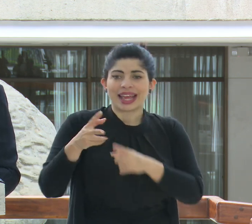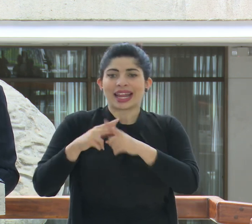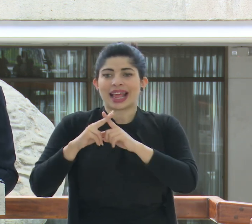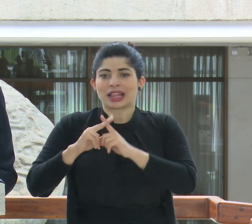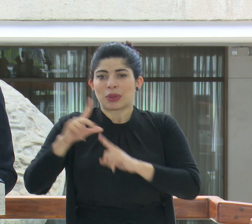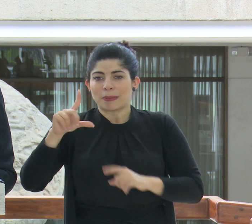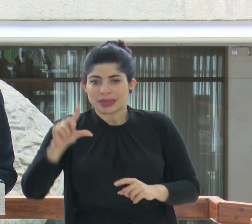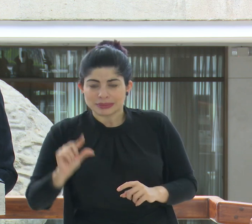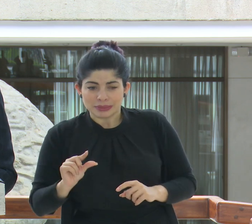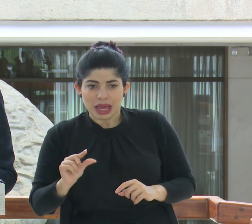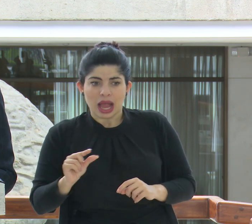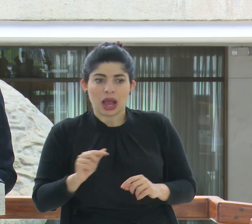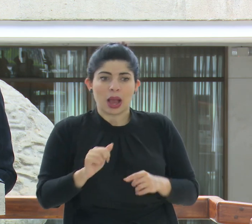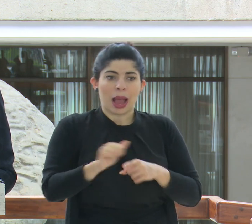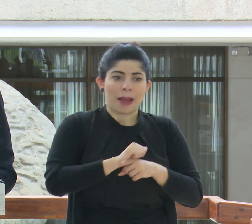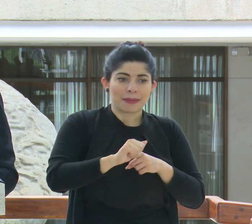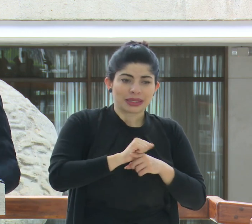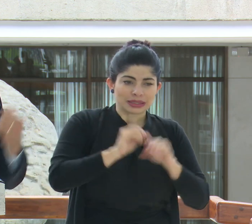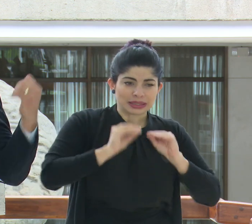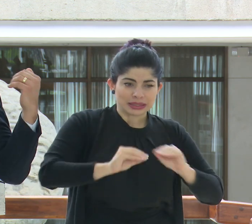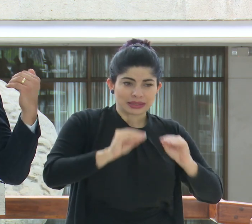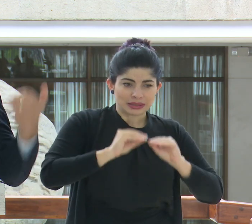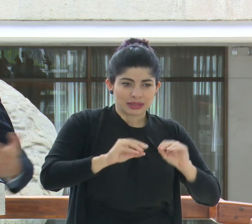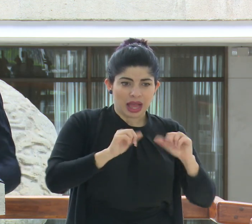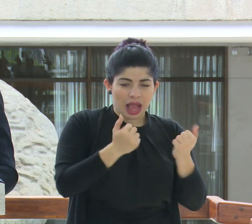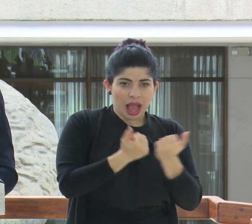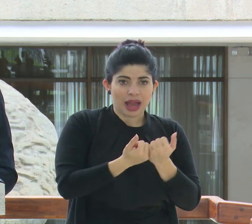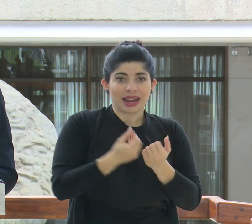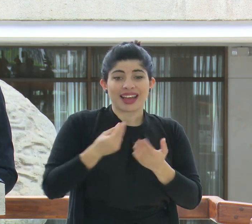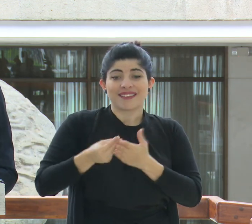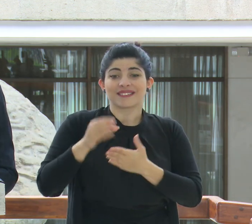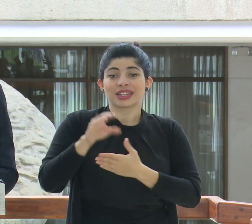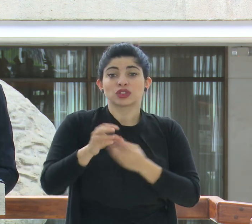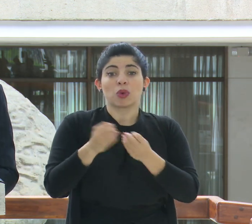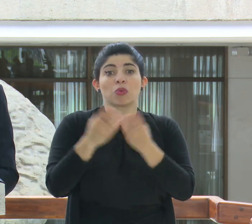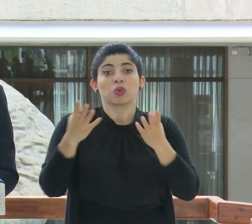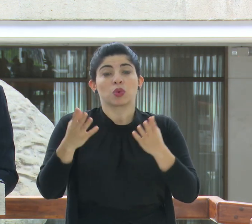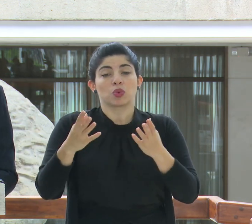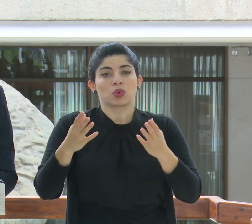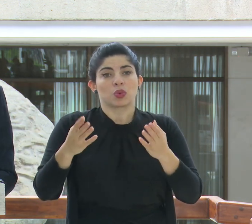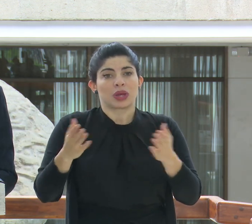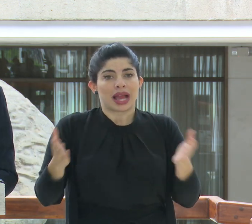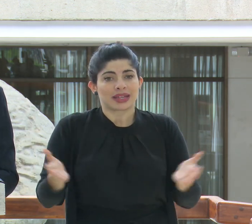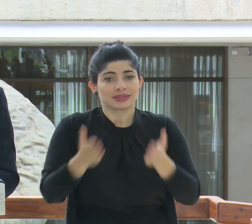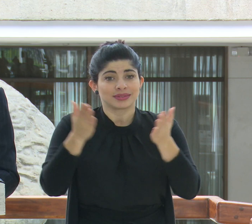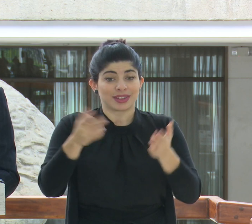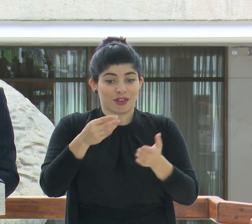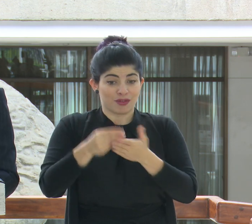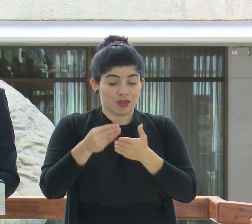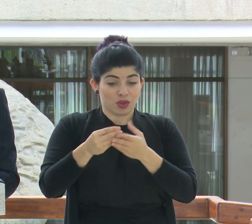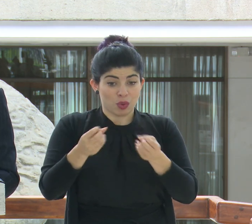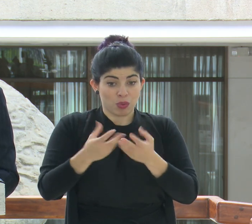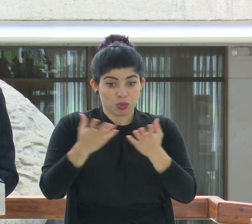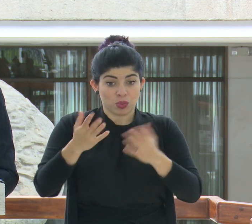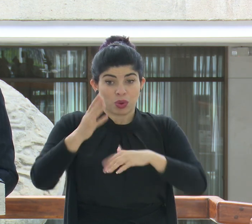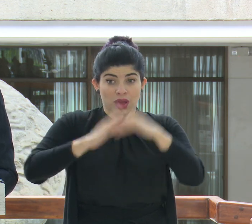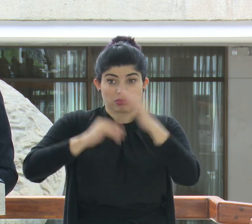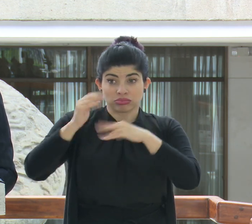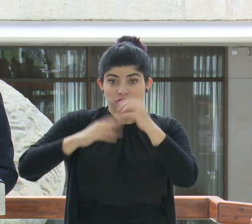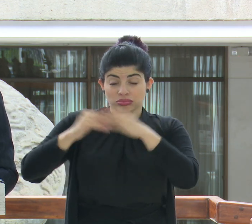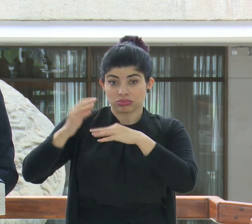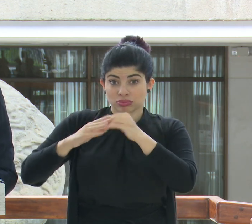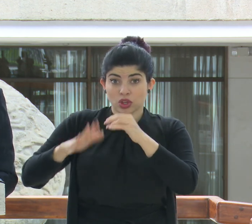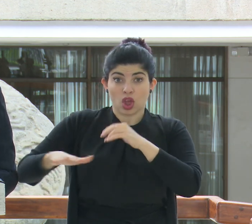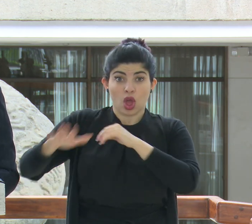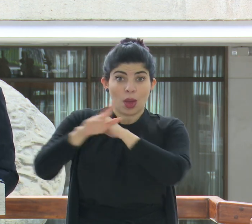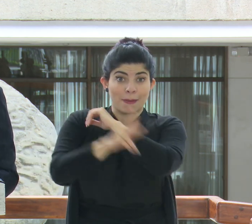crédito, ampliar la capacitación a muchos sectores, empujar la inversión pública, porque la inversión pública no solo va a generar las obras de infraestructura en todo